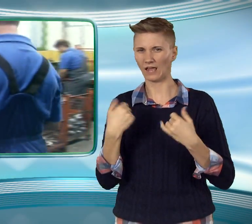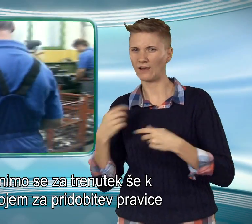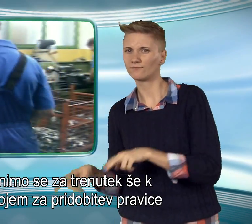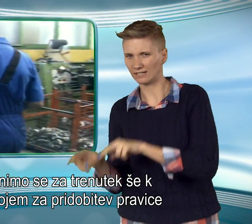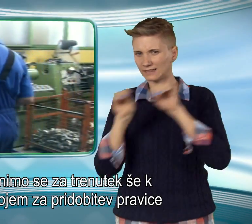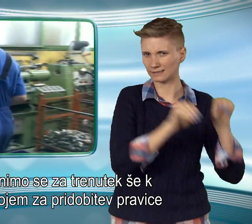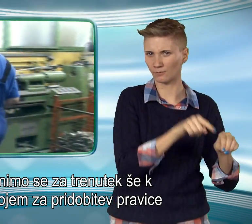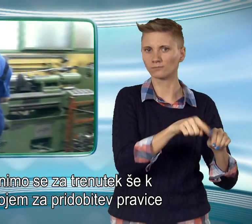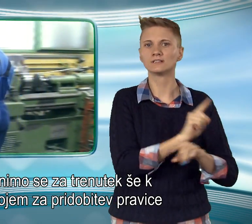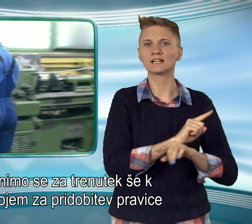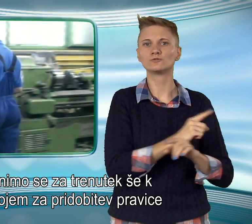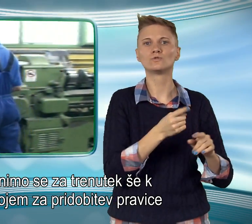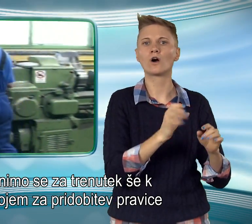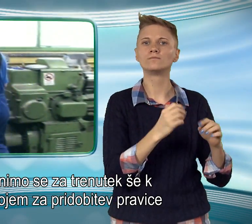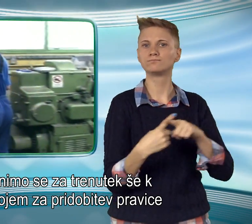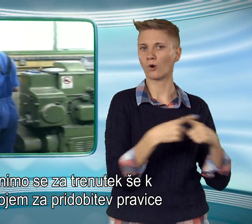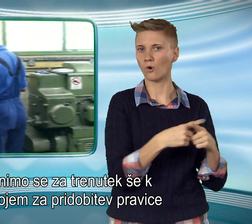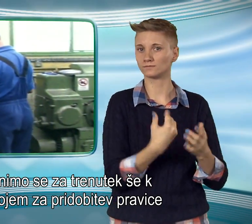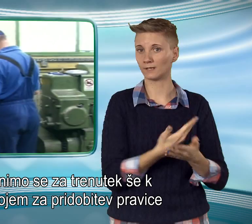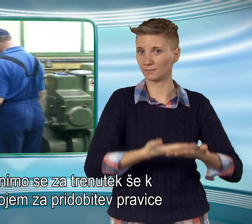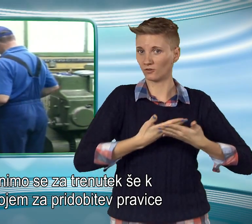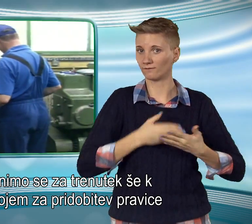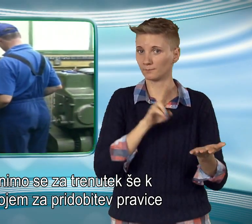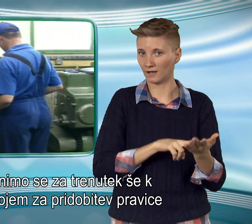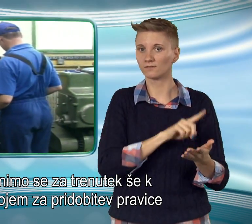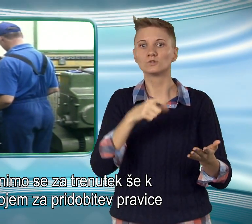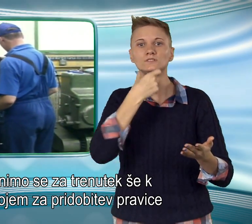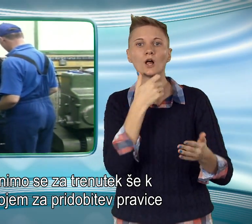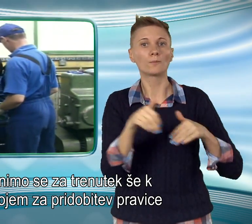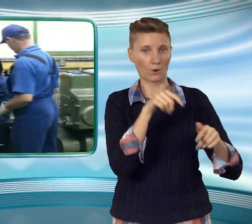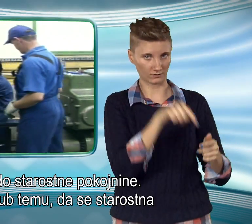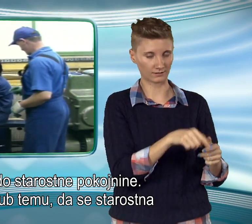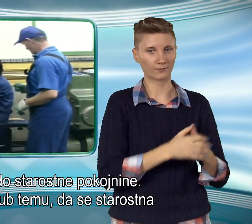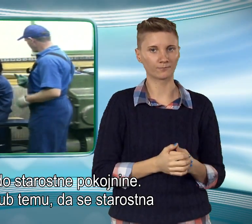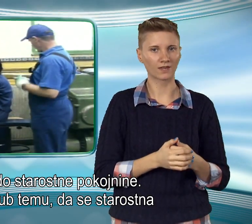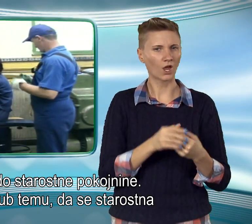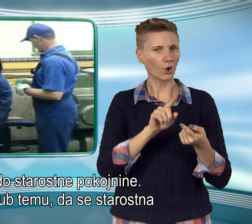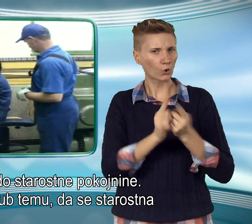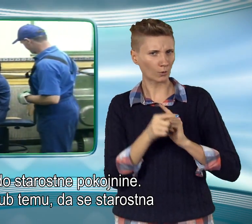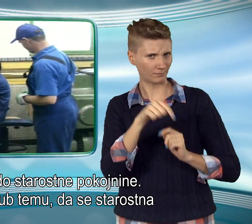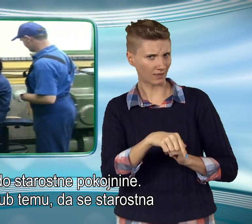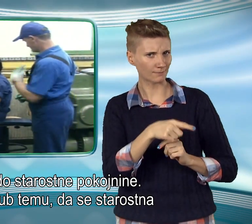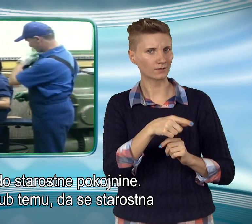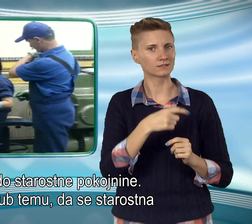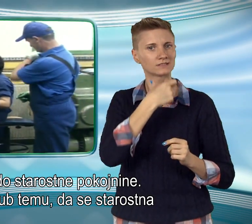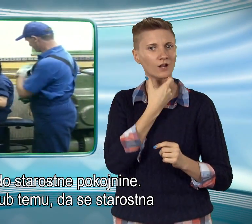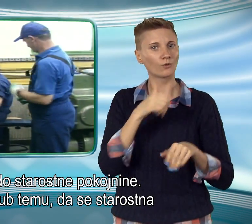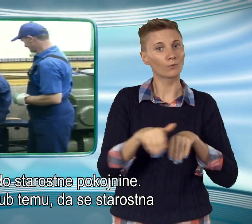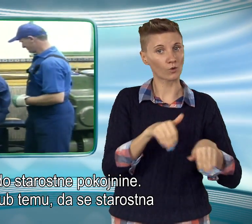Vrnimo se za trenutek še k pogojem za pridobitev pravice do starostne pokojnine. Kljub temu, da se starostna upokojitev